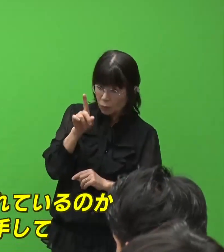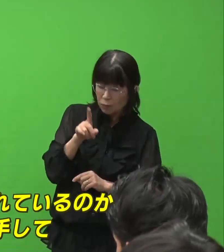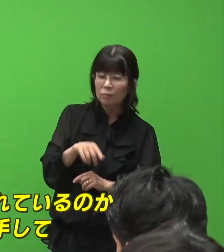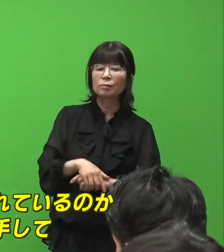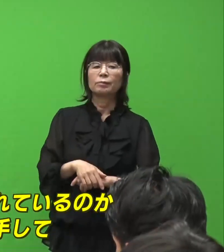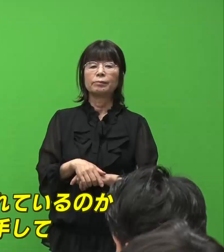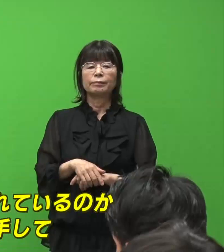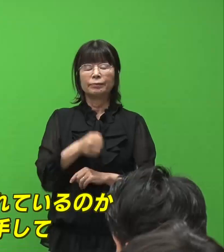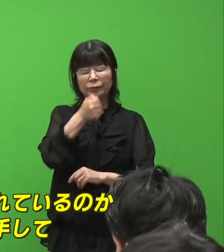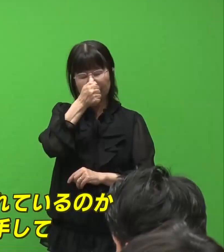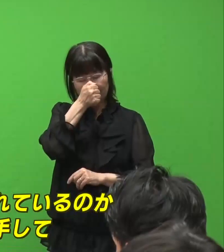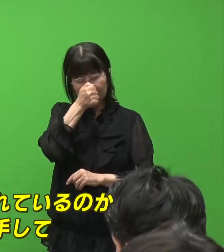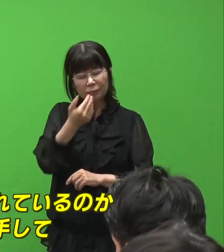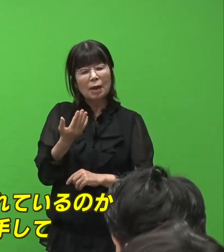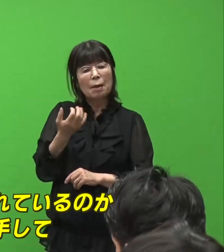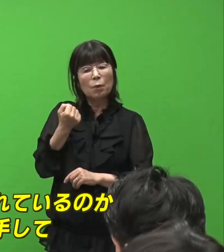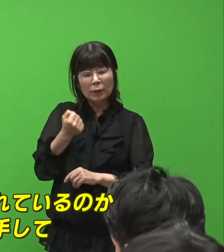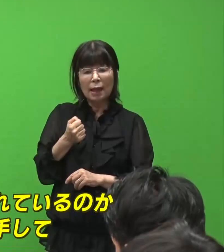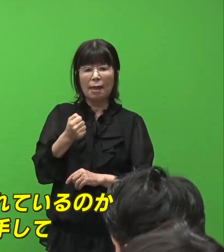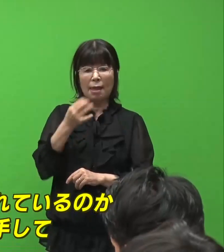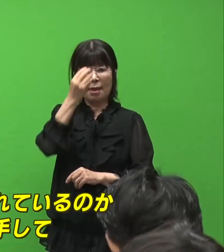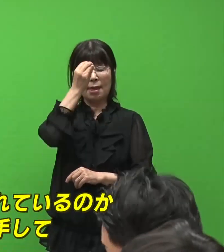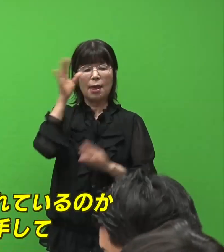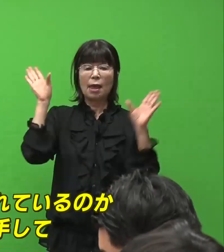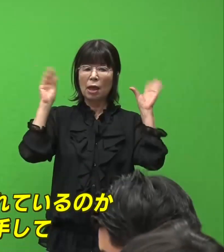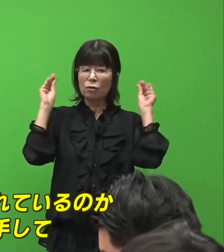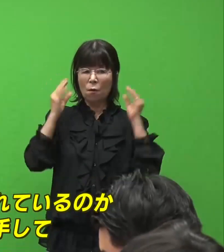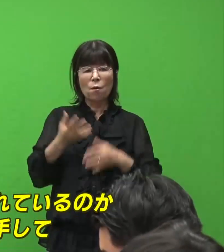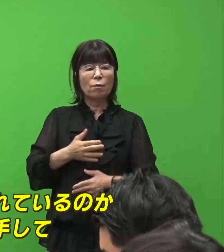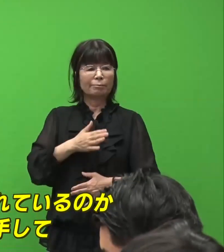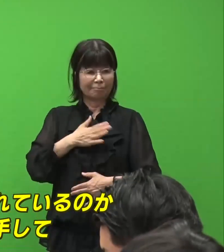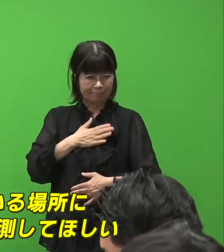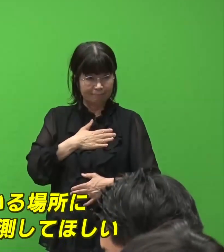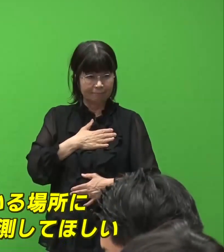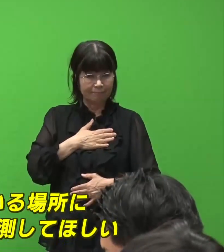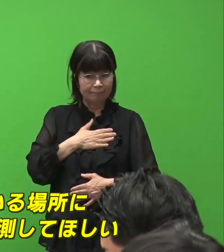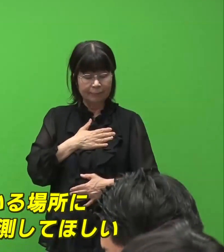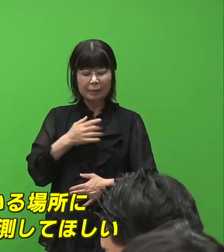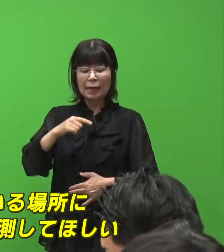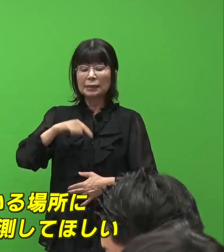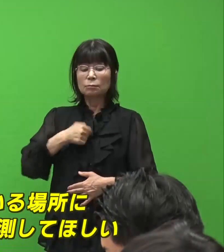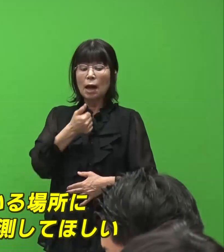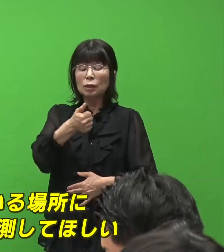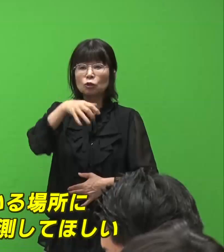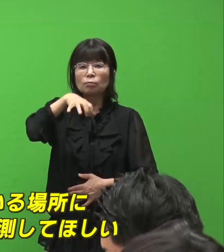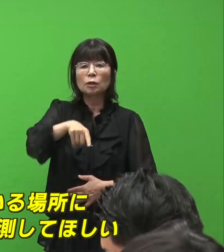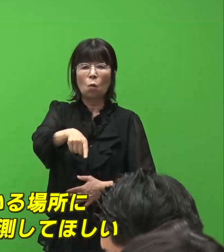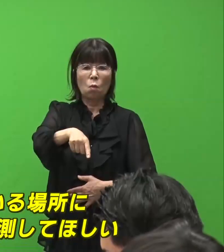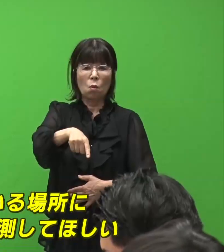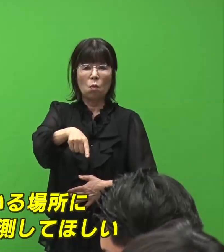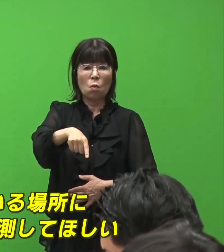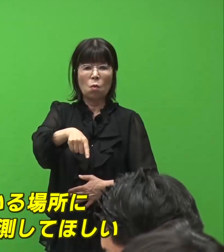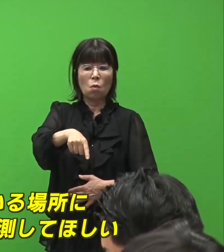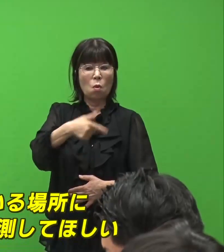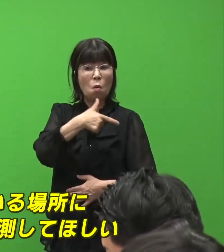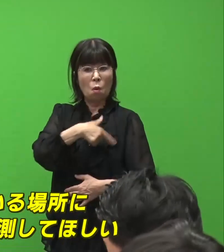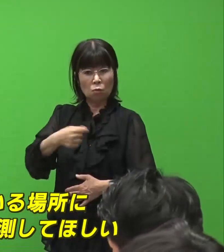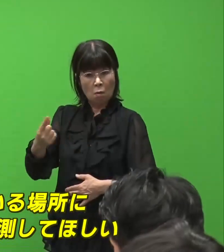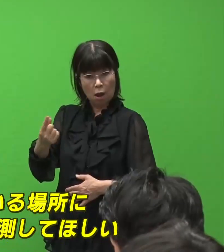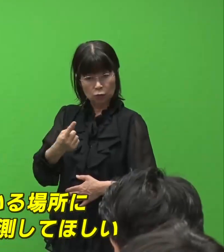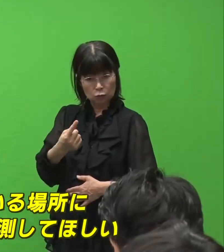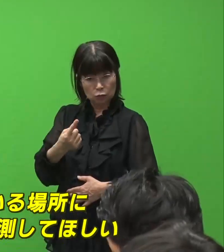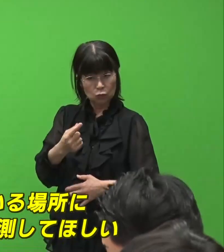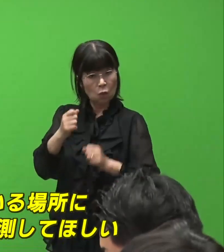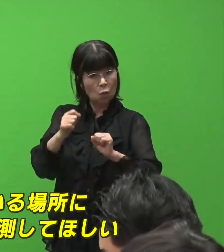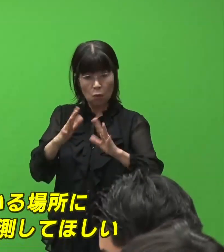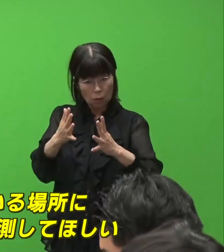いうのを十分に事前情報をまず入手をしていただいて自分が行こうとしている場所でま熊がいそうな